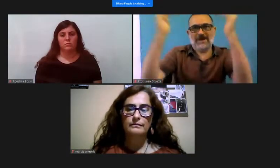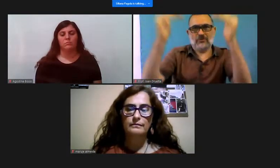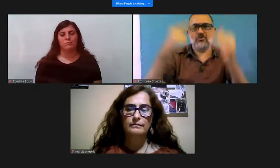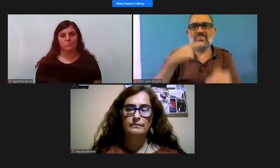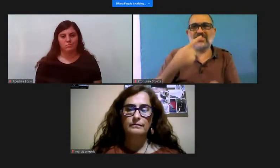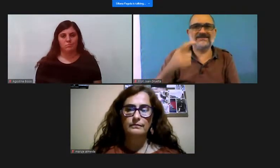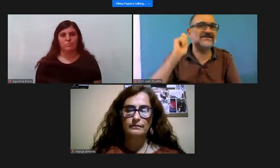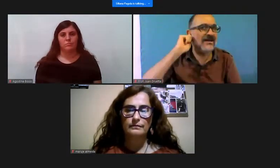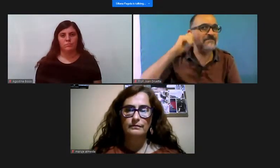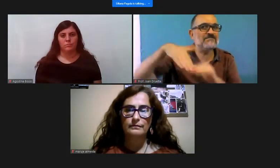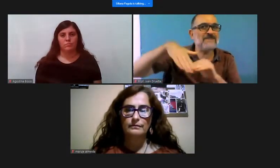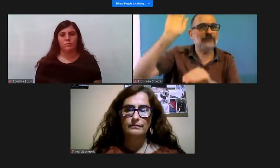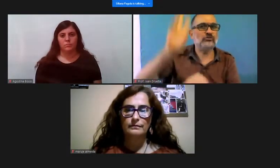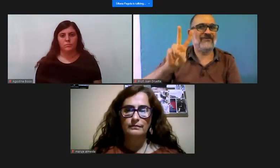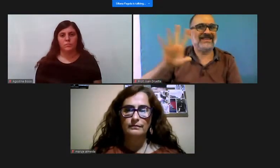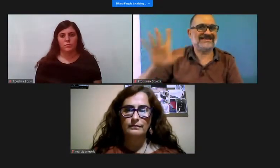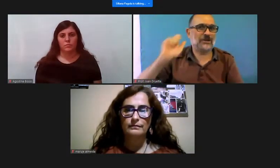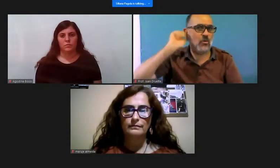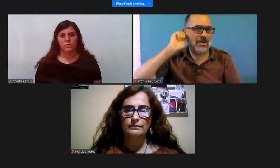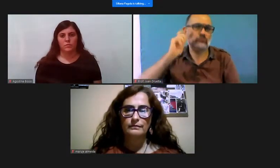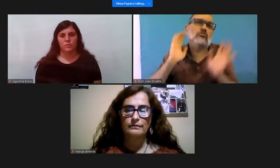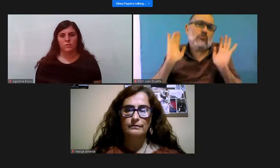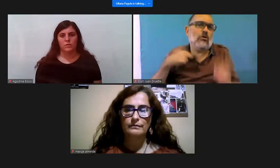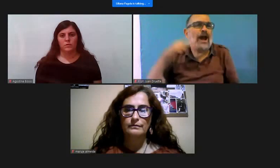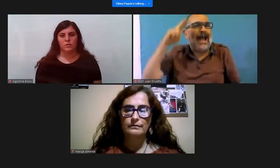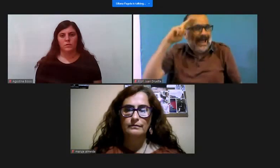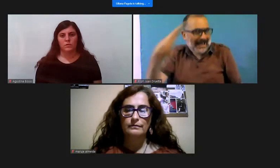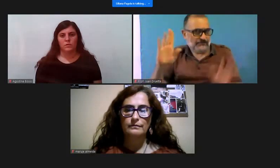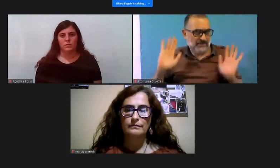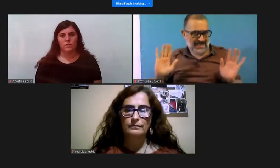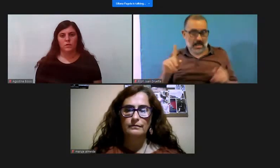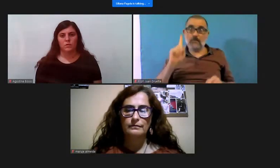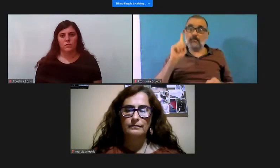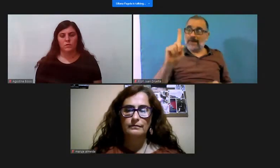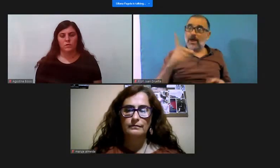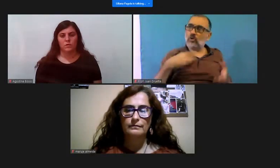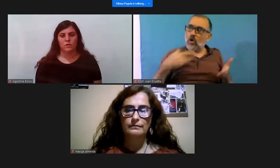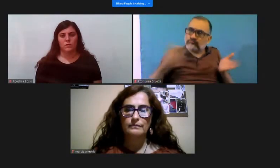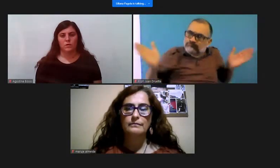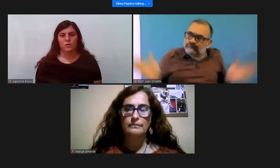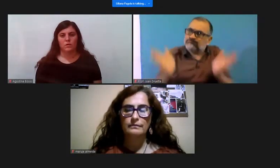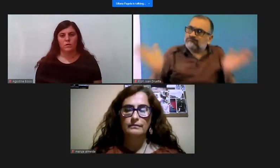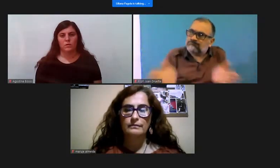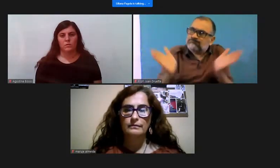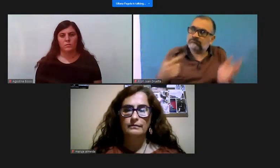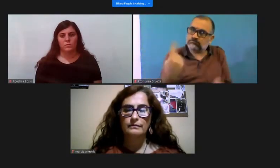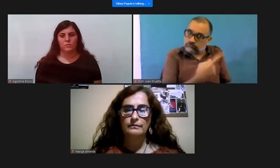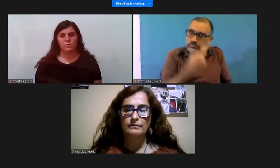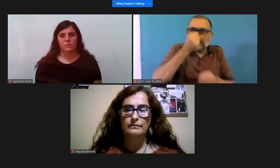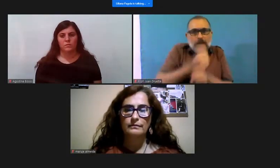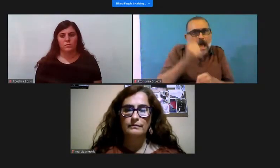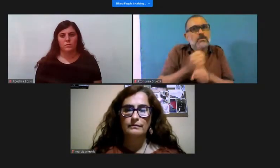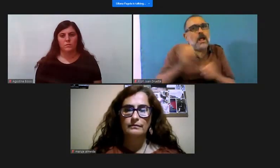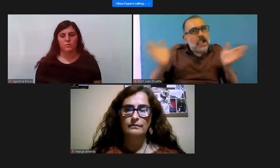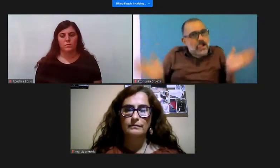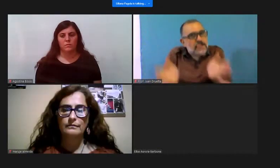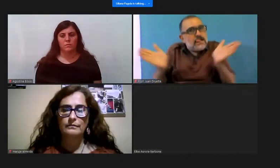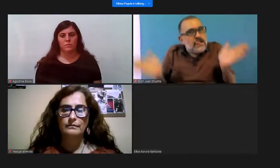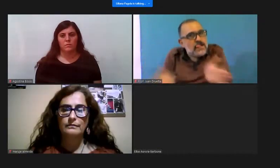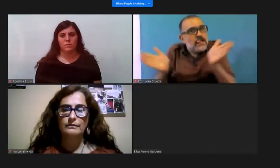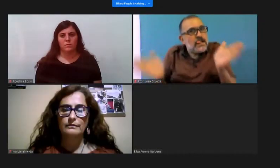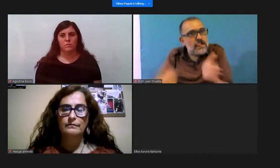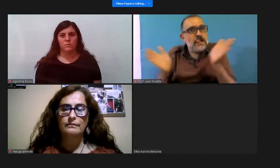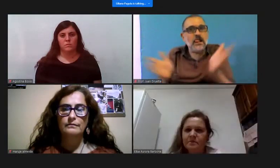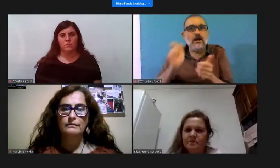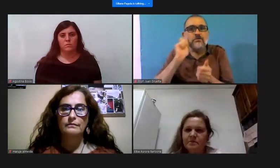respetando el artículo de la Ley de Educación Superior, que habla del tema de personas mayores de 25 años que no hayan podido completar sus estudios secundarios,